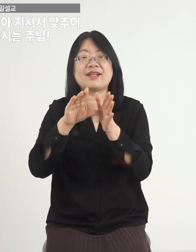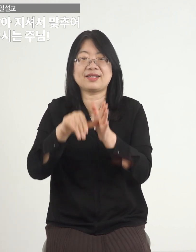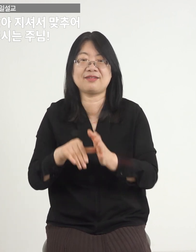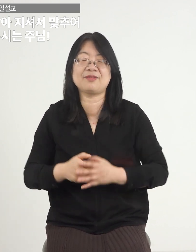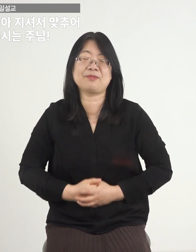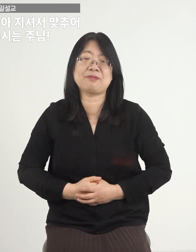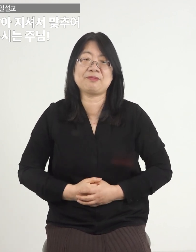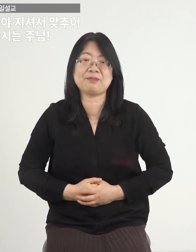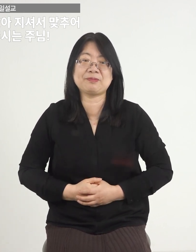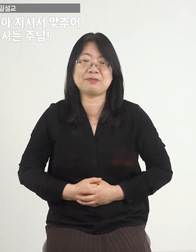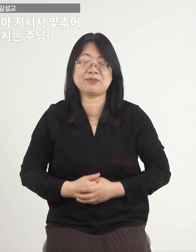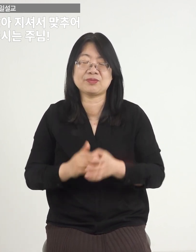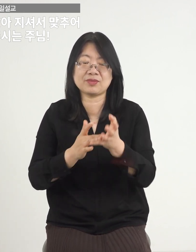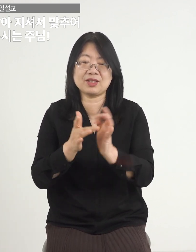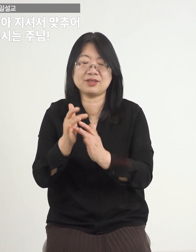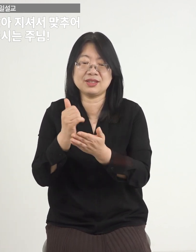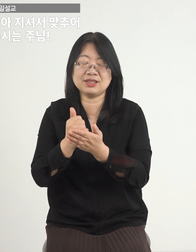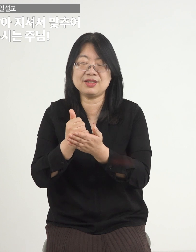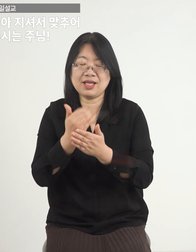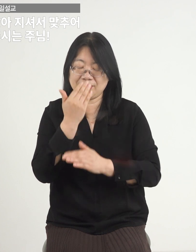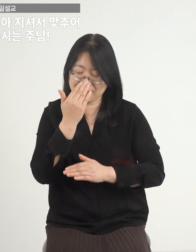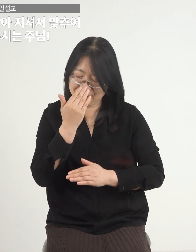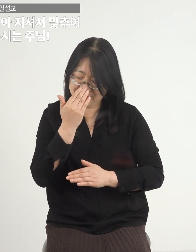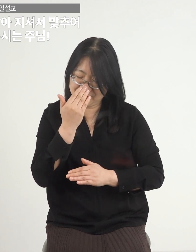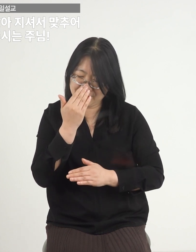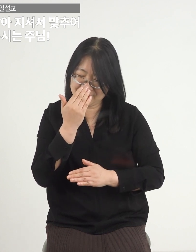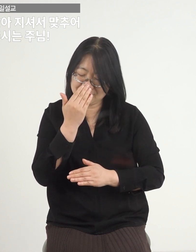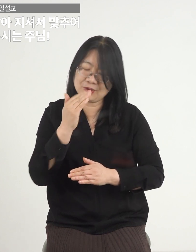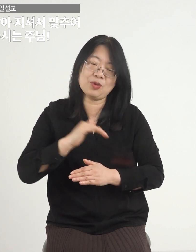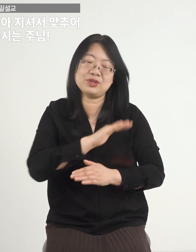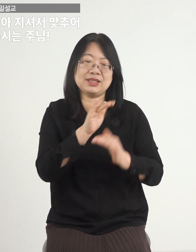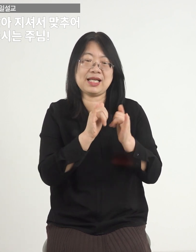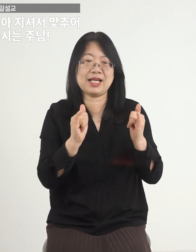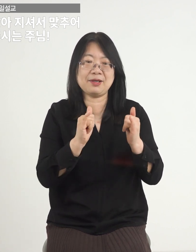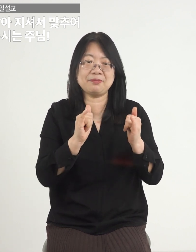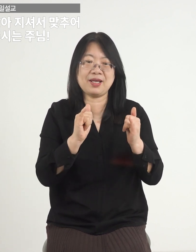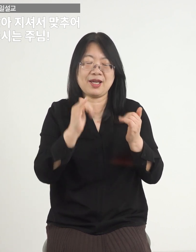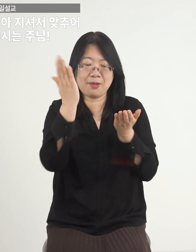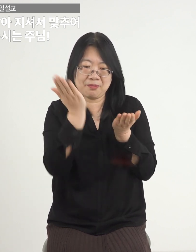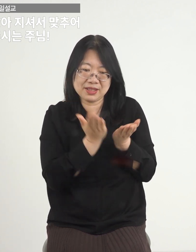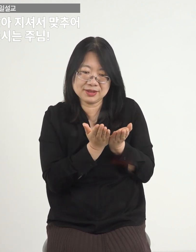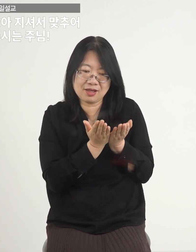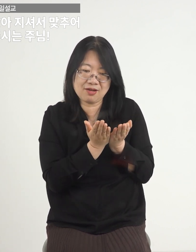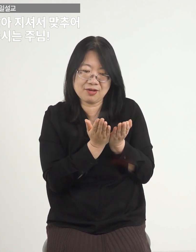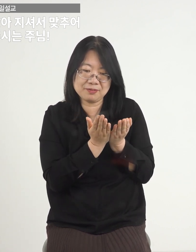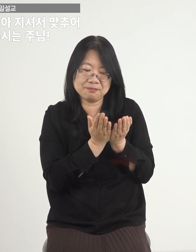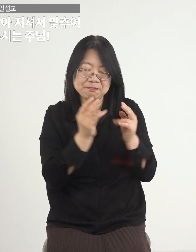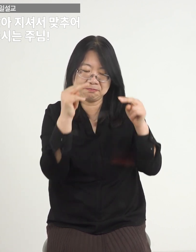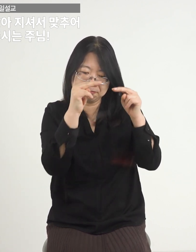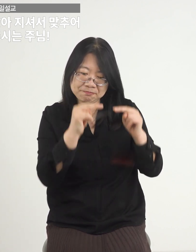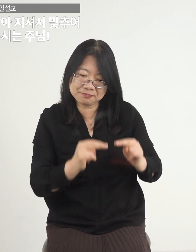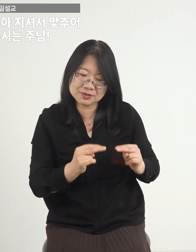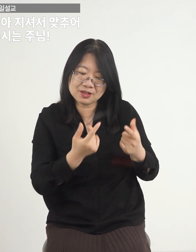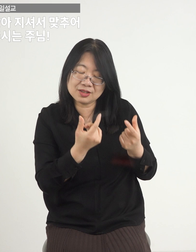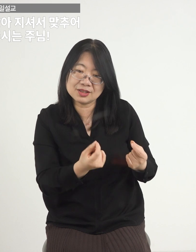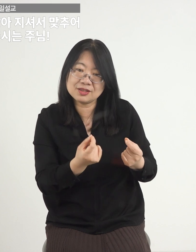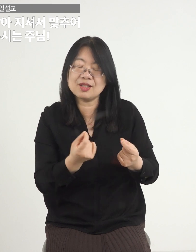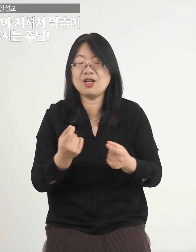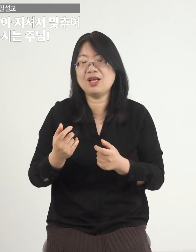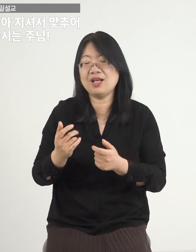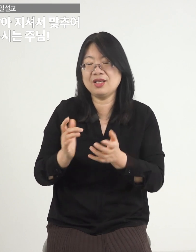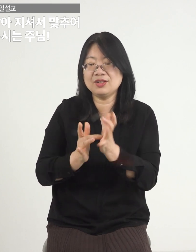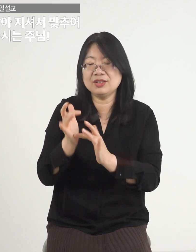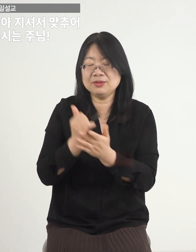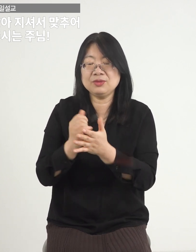때입니다. 그리스도의 낮아지심과 맞추어지심이 그의 몸된 교회를 통해 구현될 때입니다.